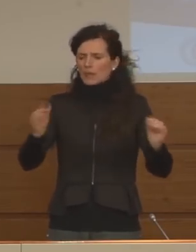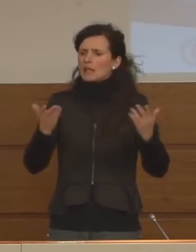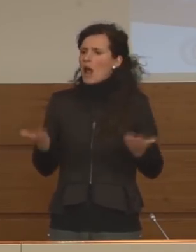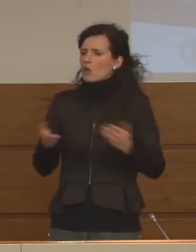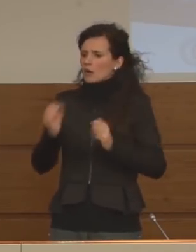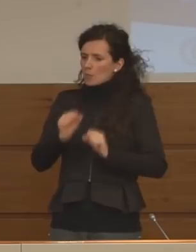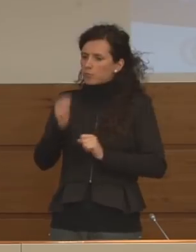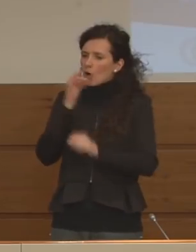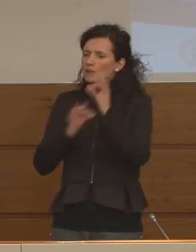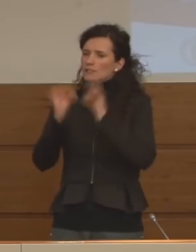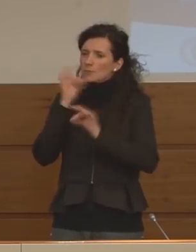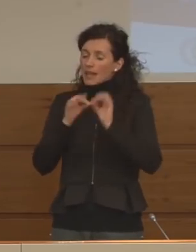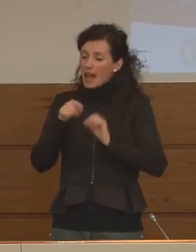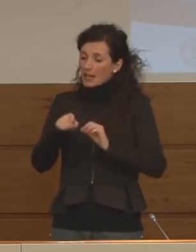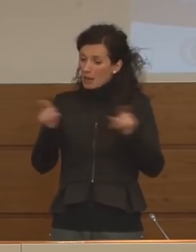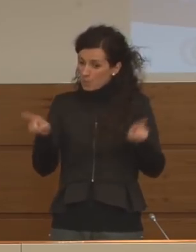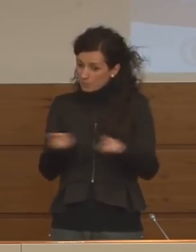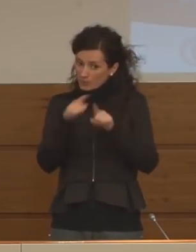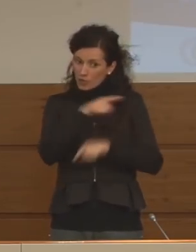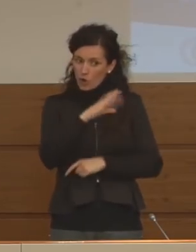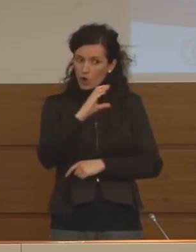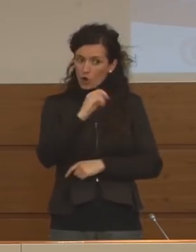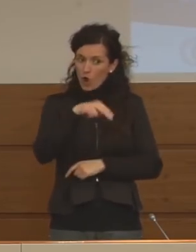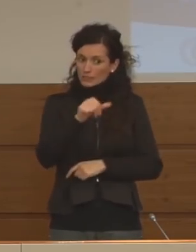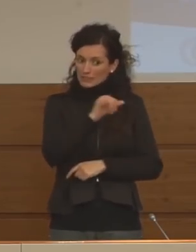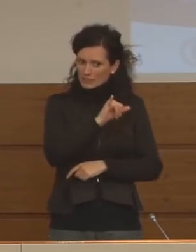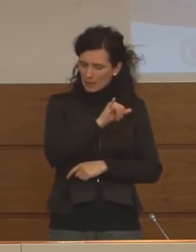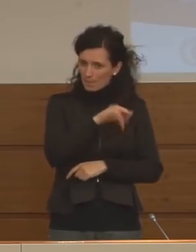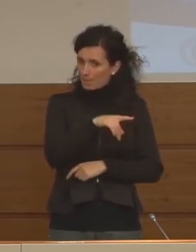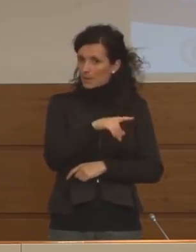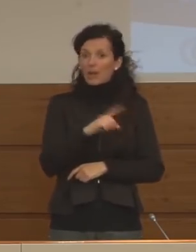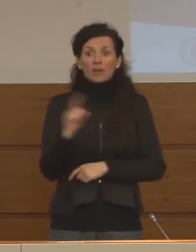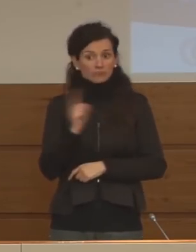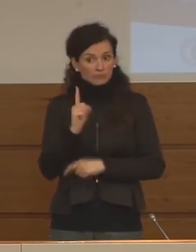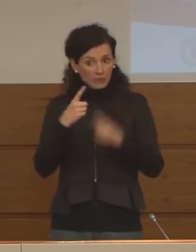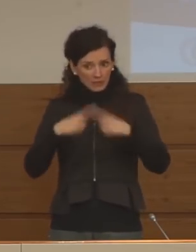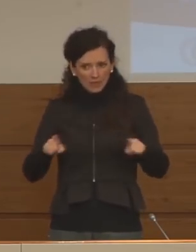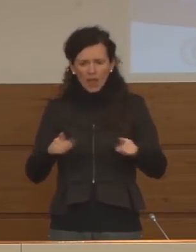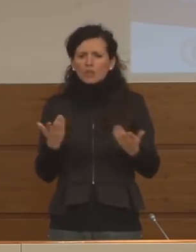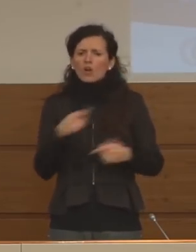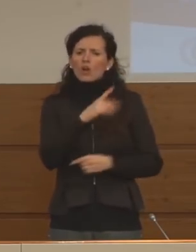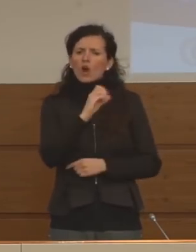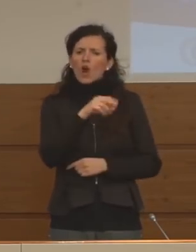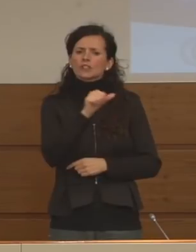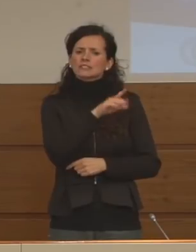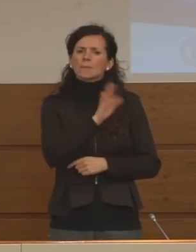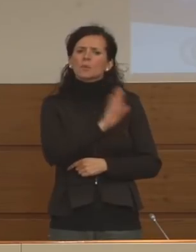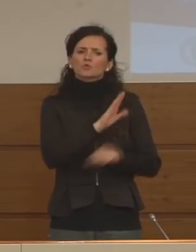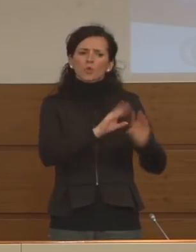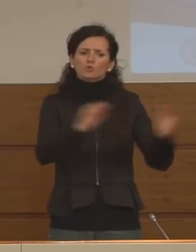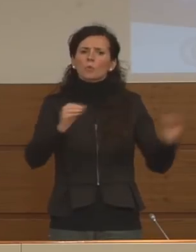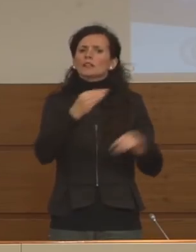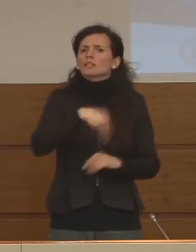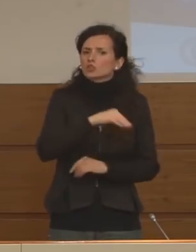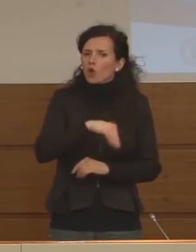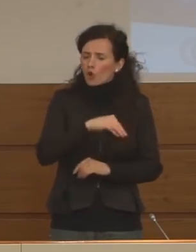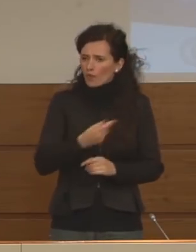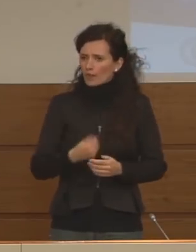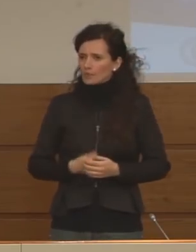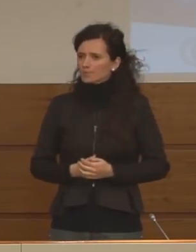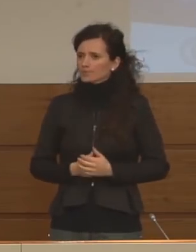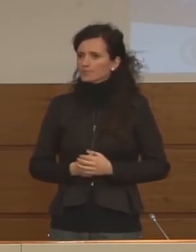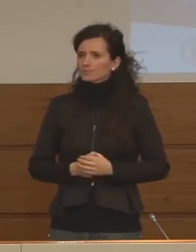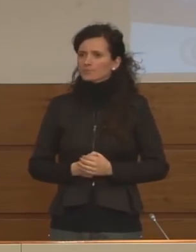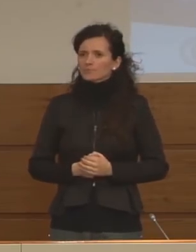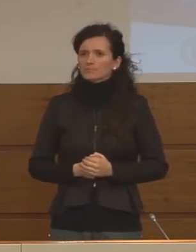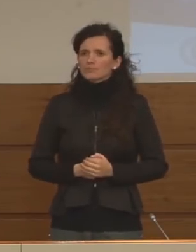lei ha parlato sono gli stessi della gara consip e se non lo sono che fine hanno fatto quelli della gara consip grazie noi abbiamo